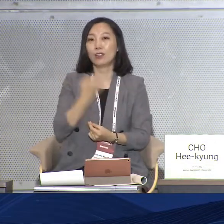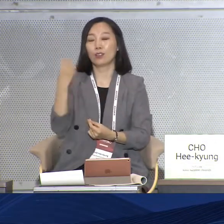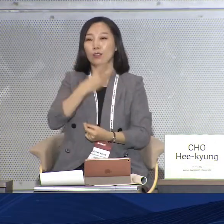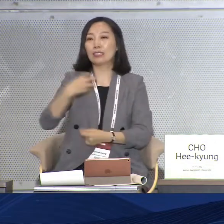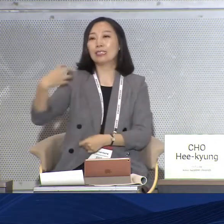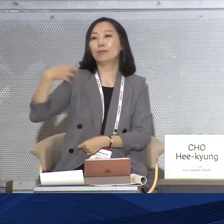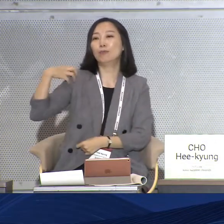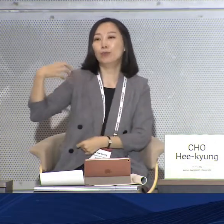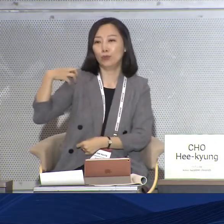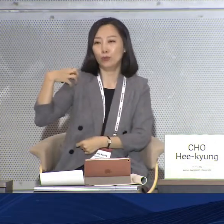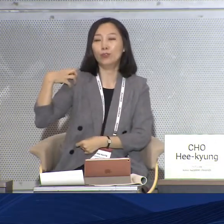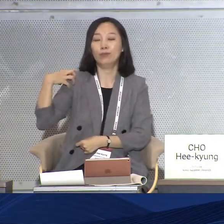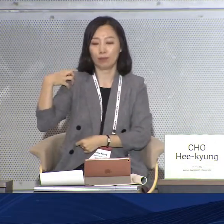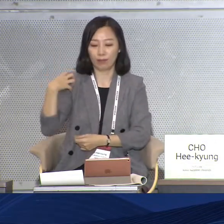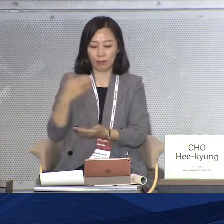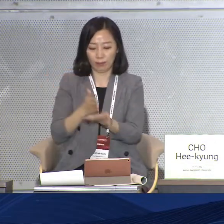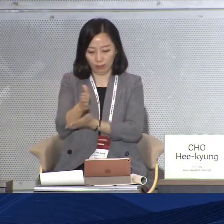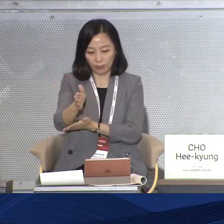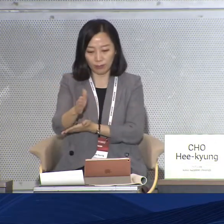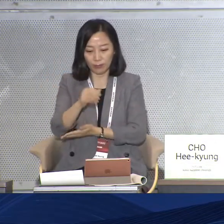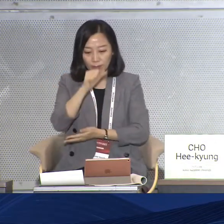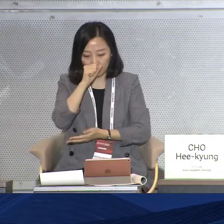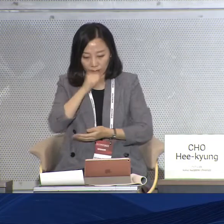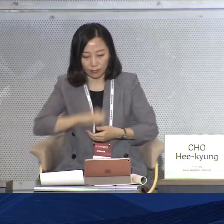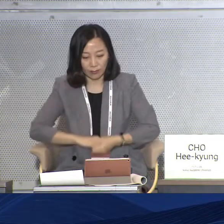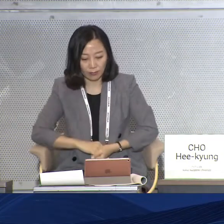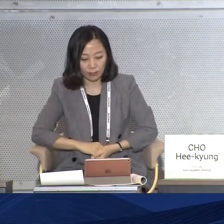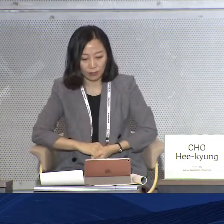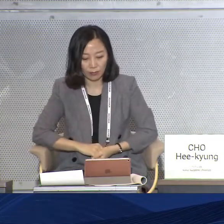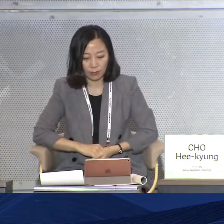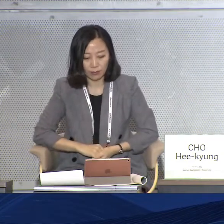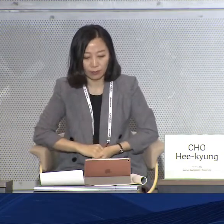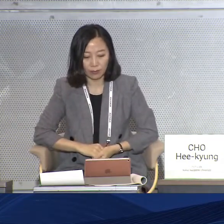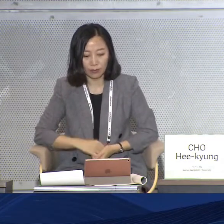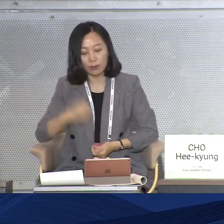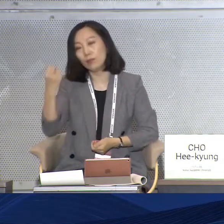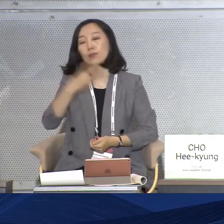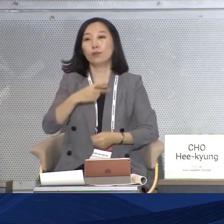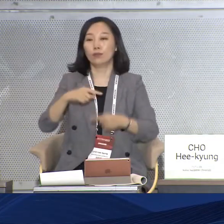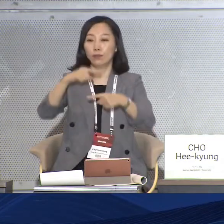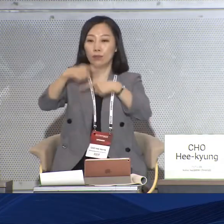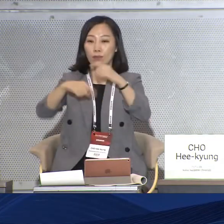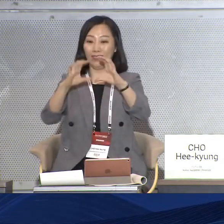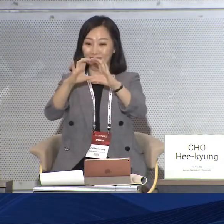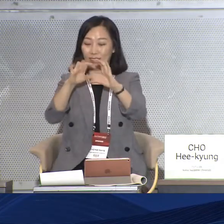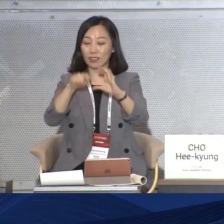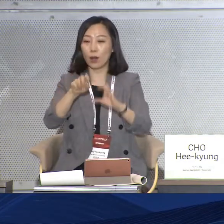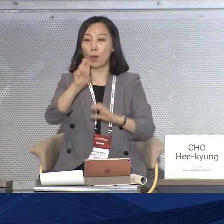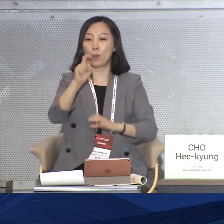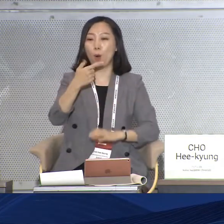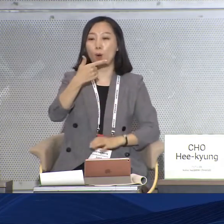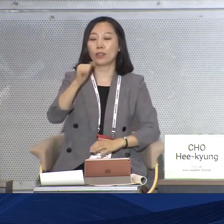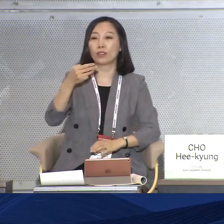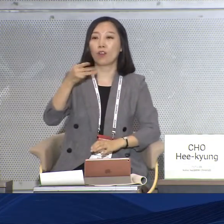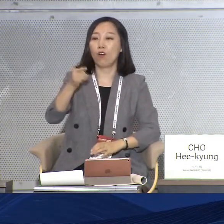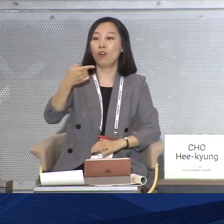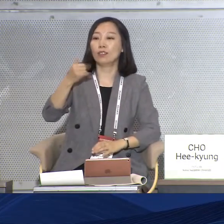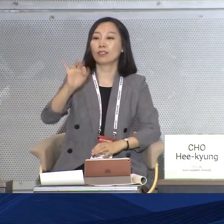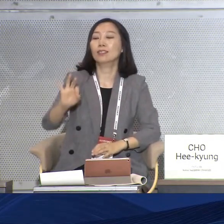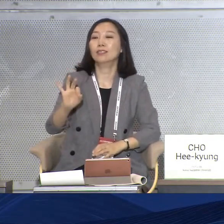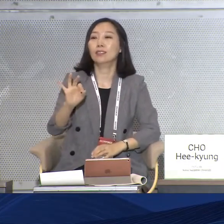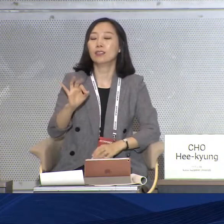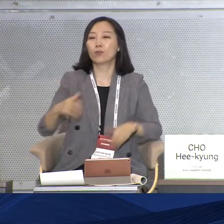전국적으로 수화통역에서 방송통역을 통한 정보 전달이 매우 수월해질 것입니다.